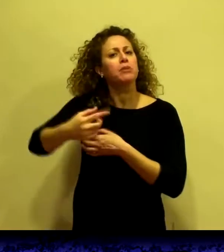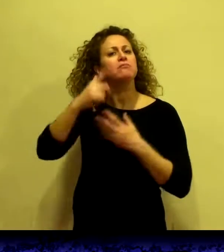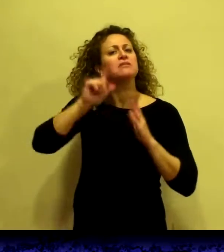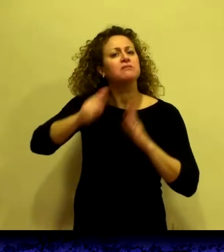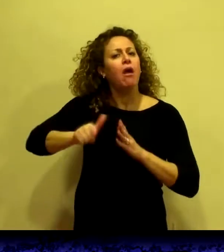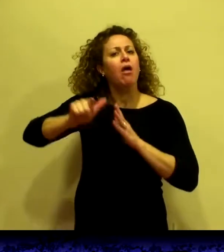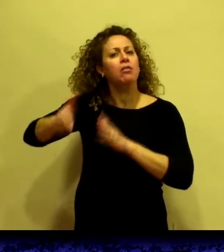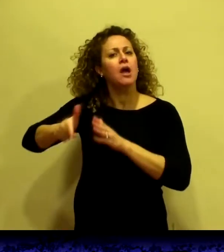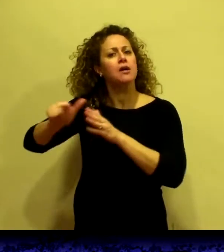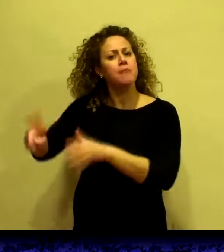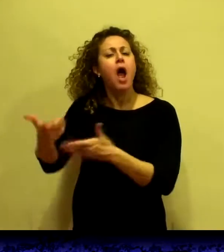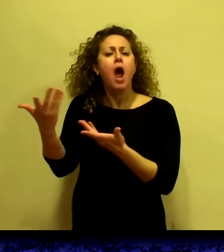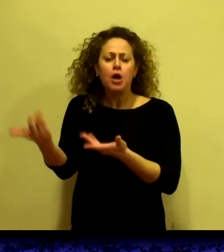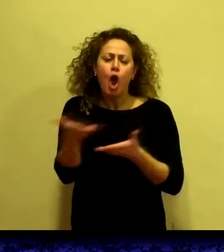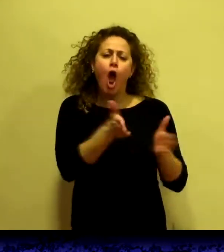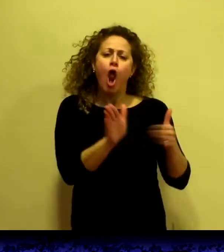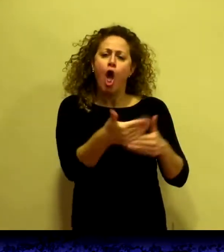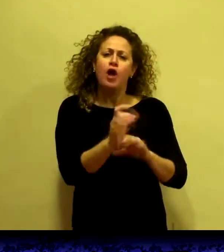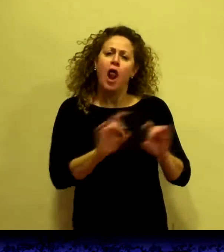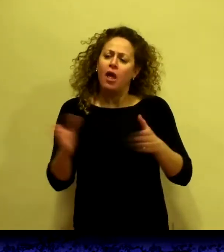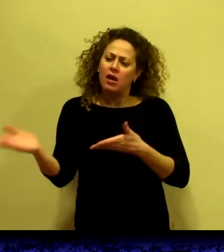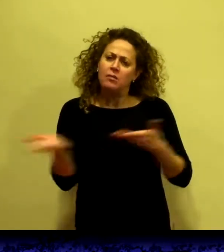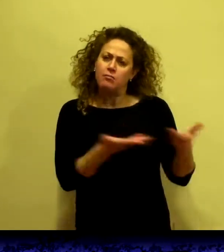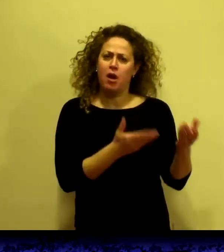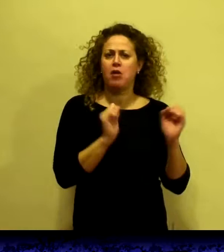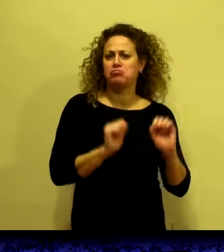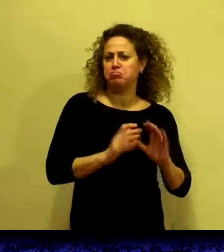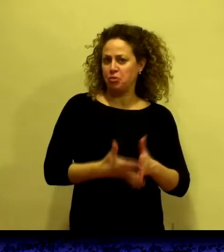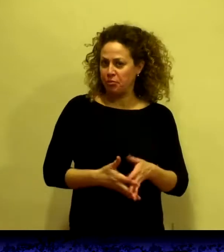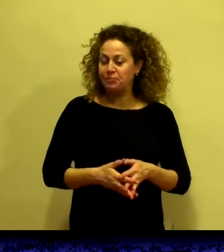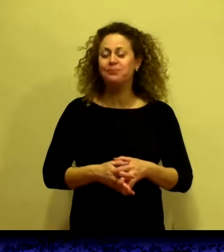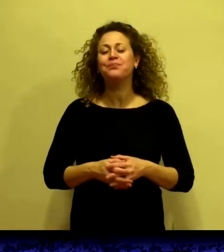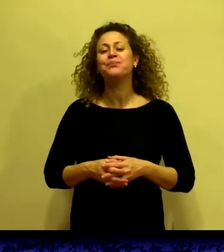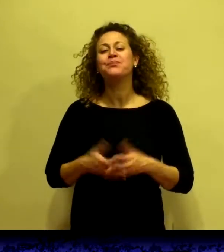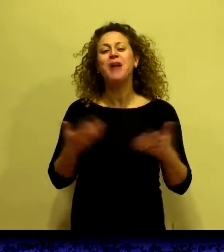disposizione. Quindi la sera si sboccia alla grande.